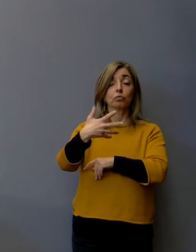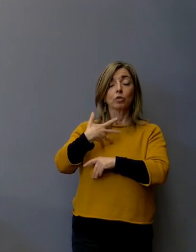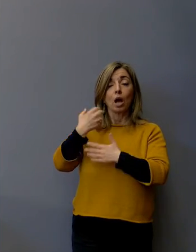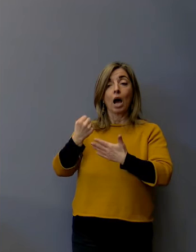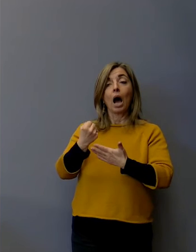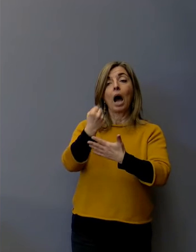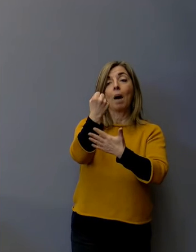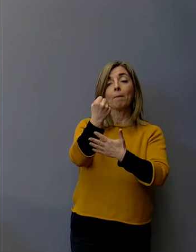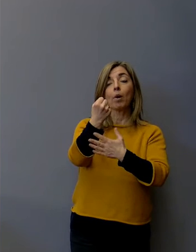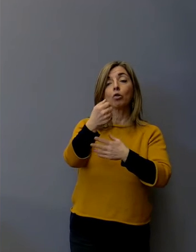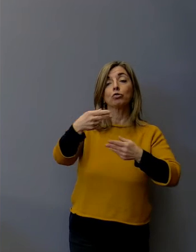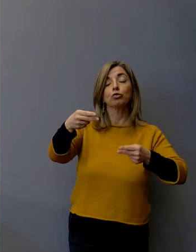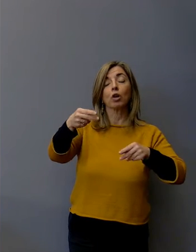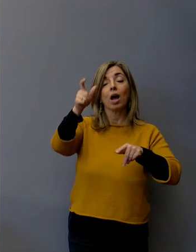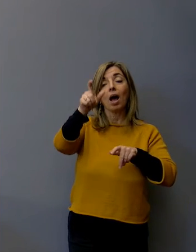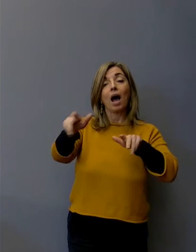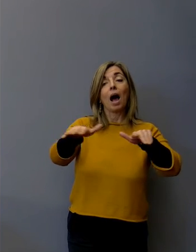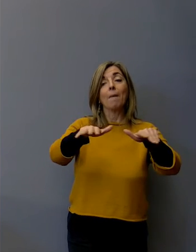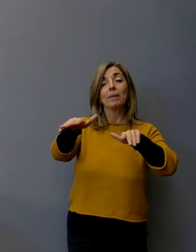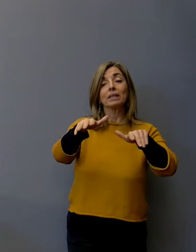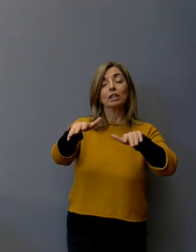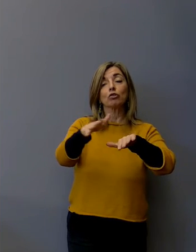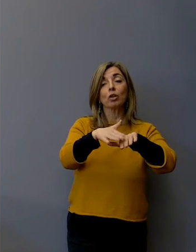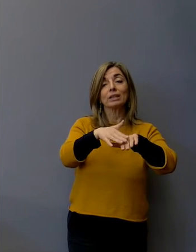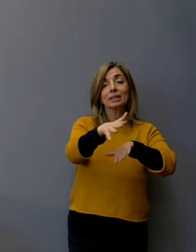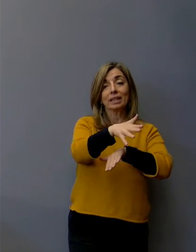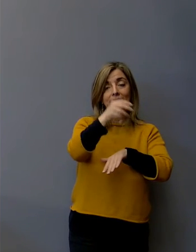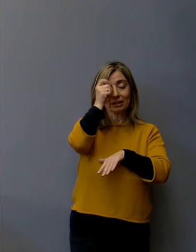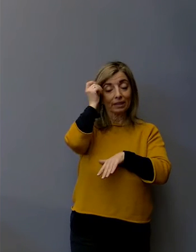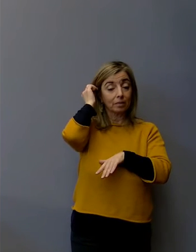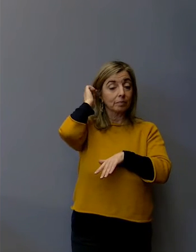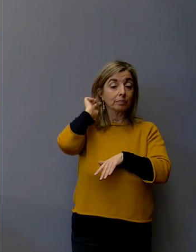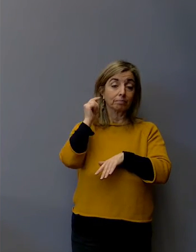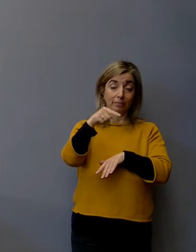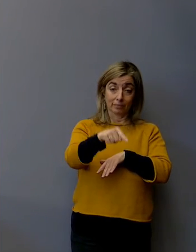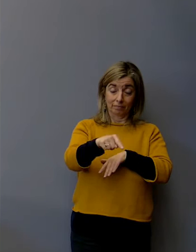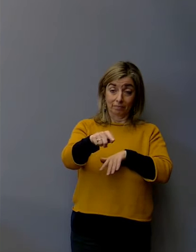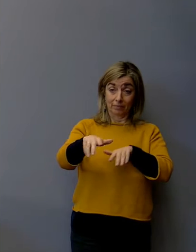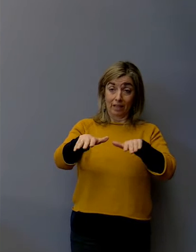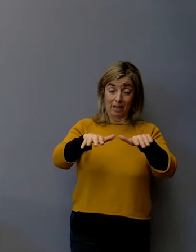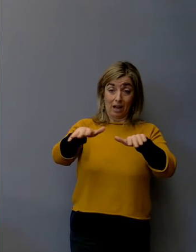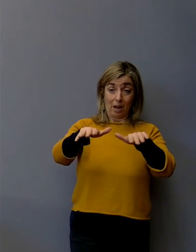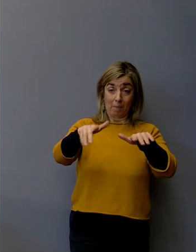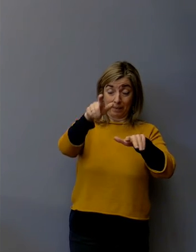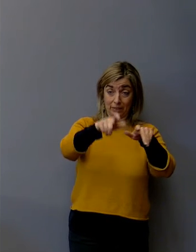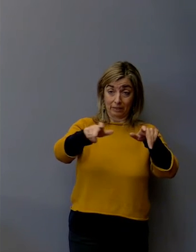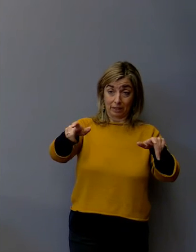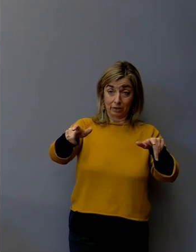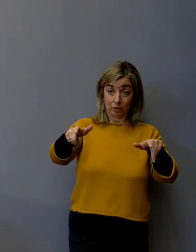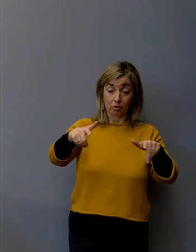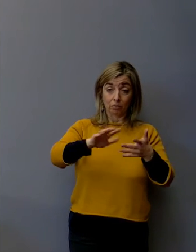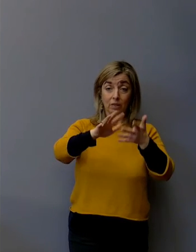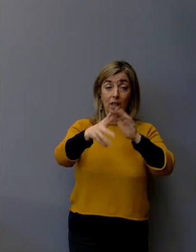amministrato amministratore che di recente hanno attersee assunto le vesti degli avvocati d'ufficio le stesse cose ma genova